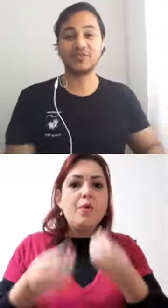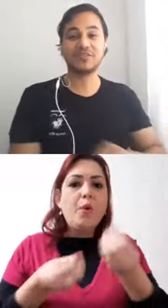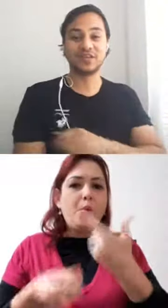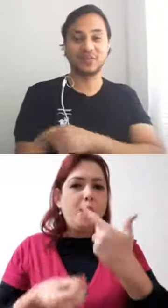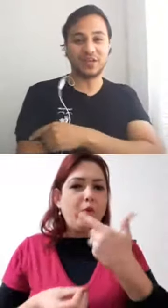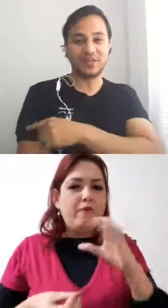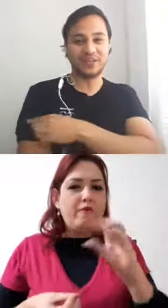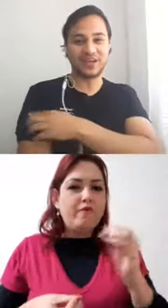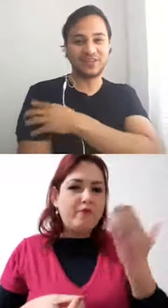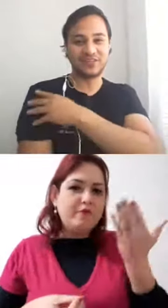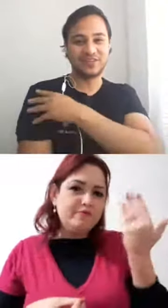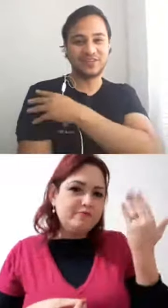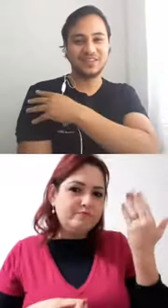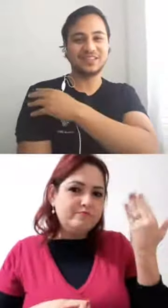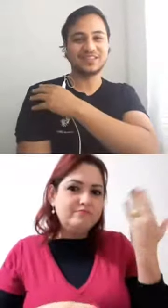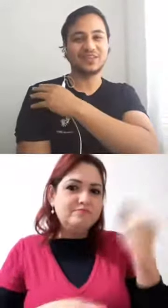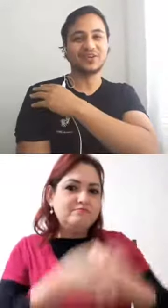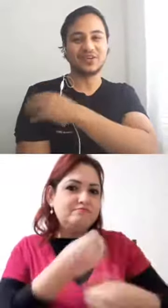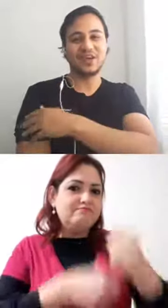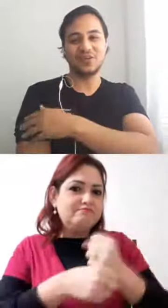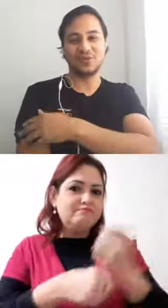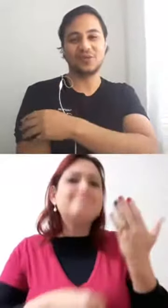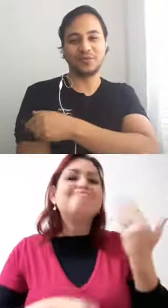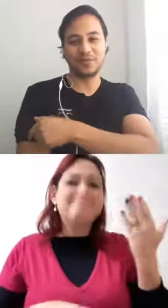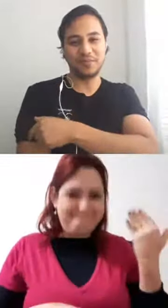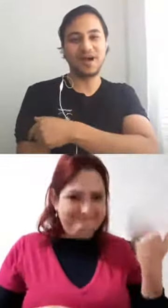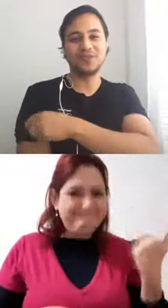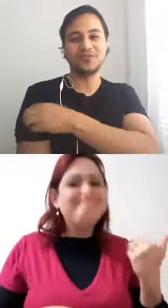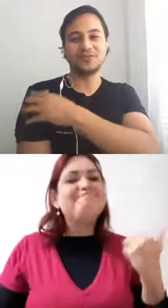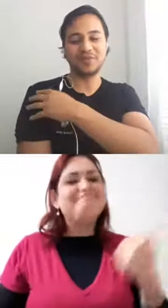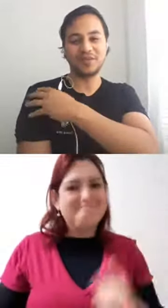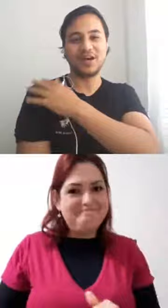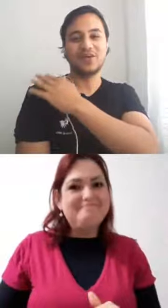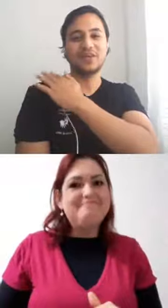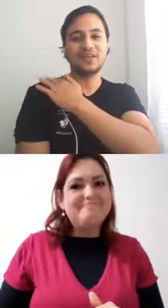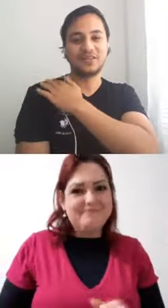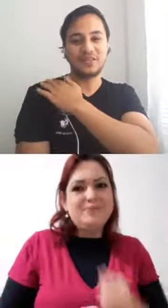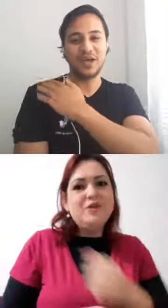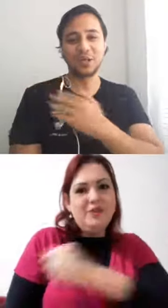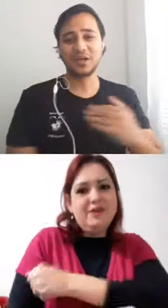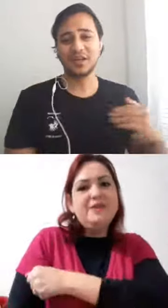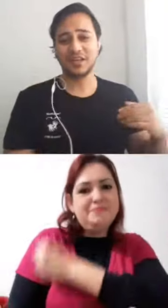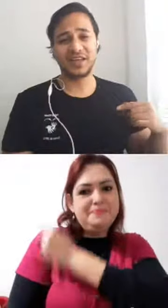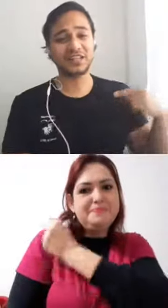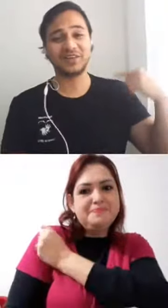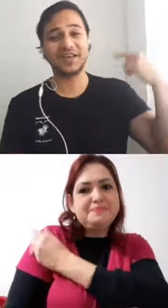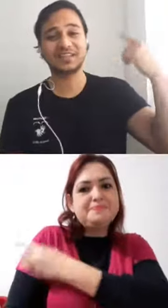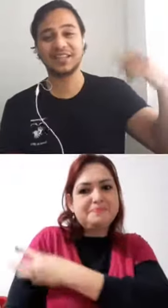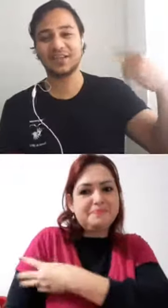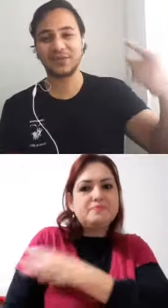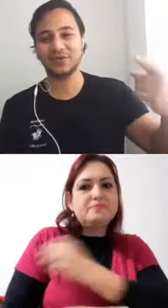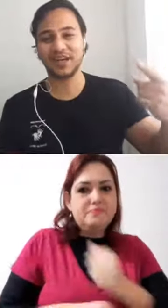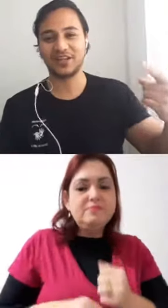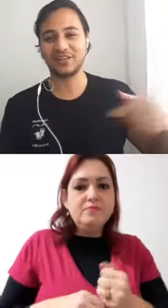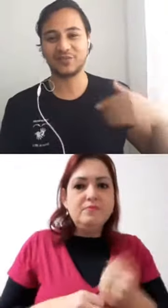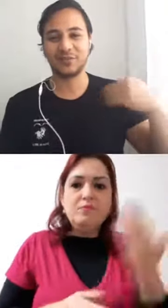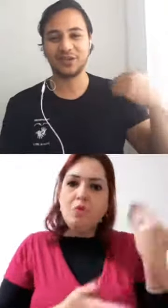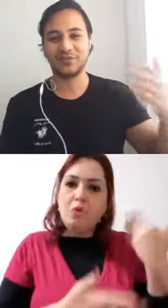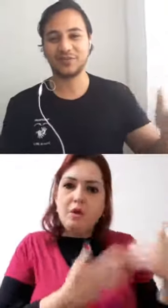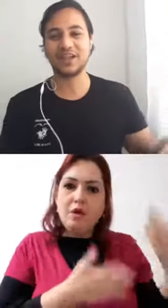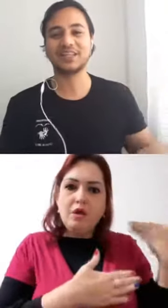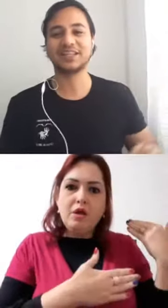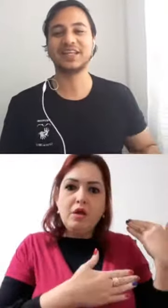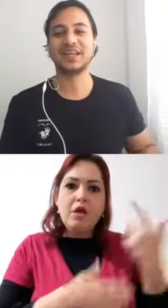desde o ensino fundamental, ensino, né, o primário, fundamental, ensino médio, e às vezes nem na faculdade. O cara se